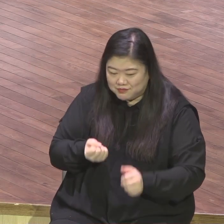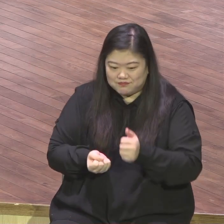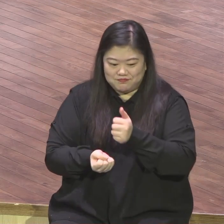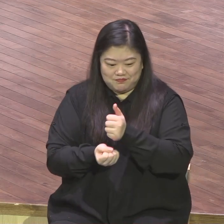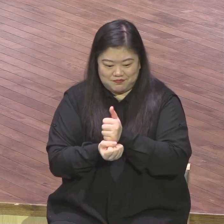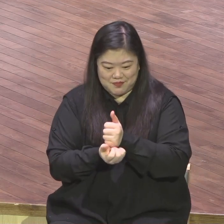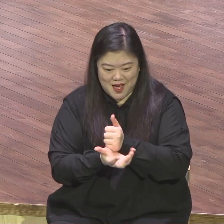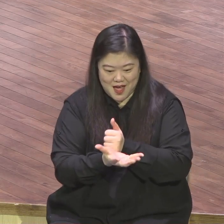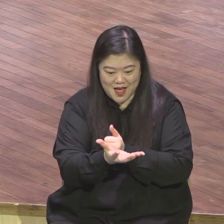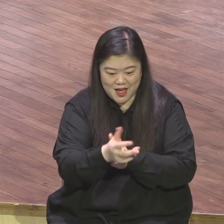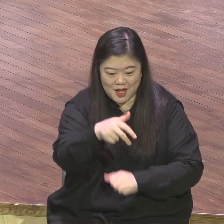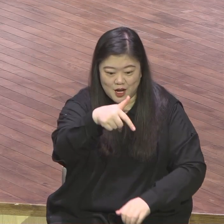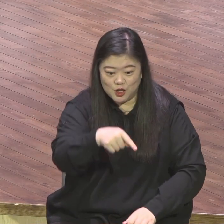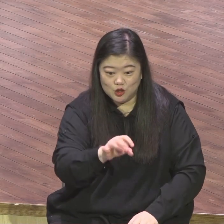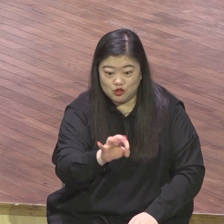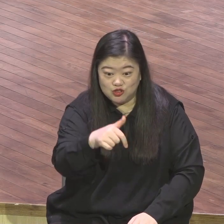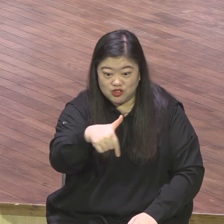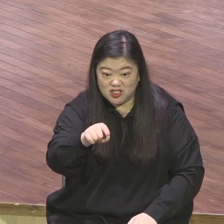중꺾마.